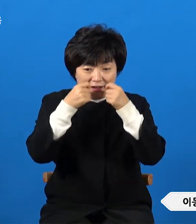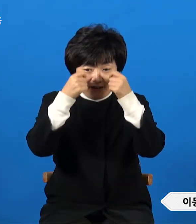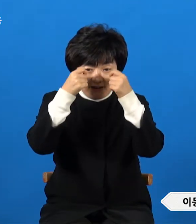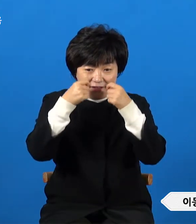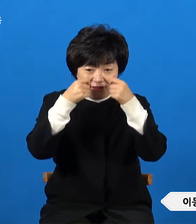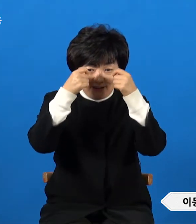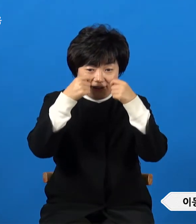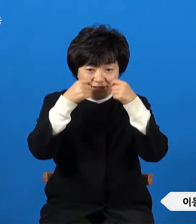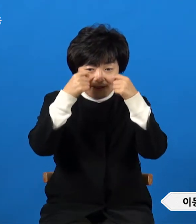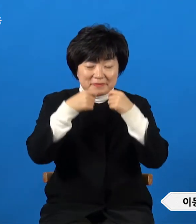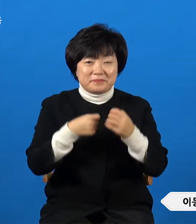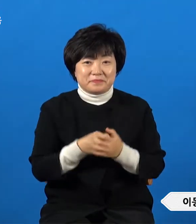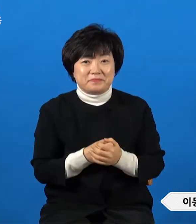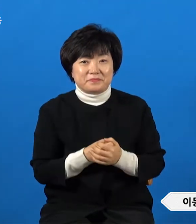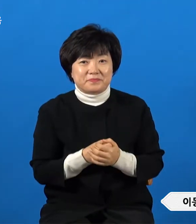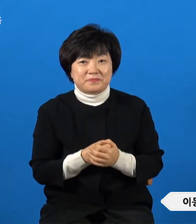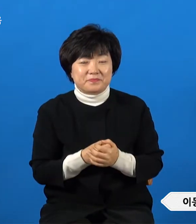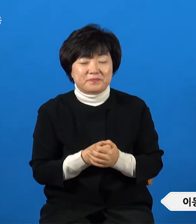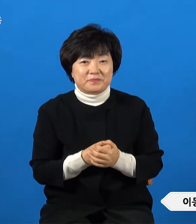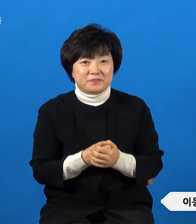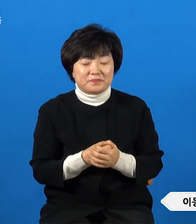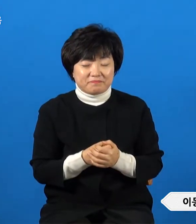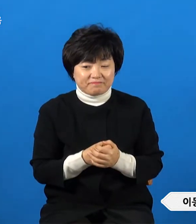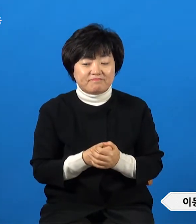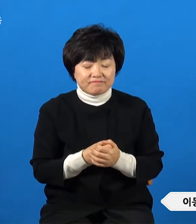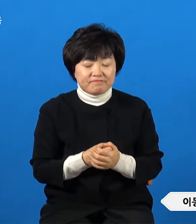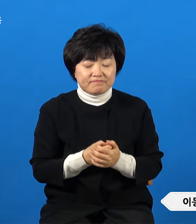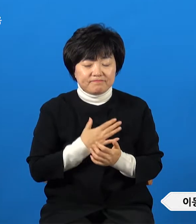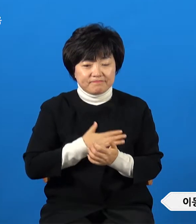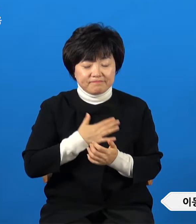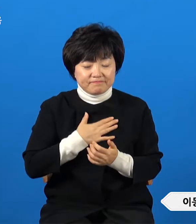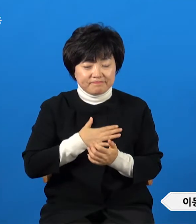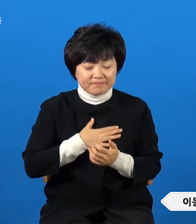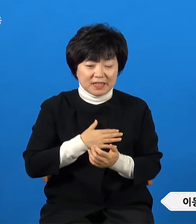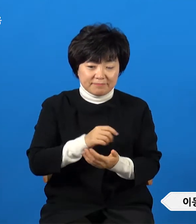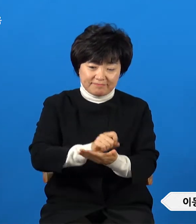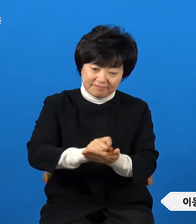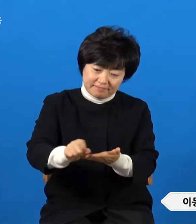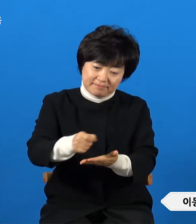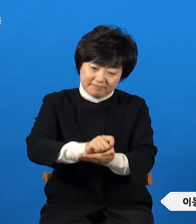시작합니다. 그는 갑자기 붓을 들더니 써내려가기 시작했어요.